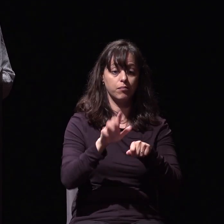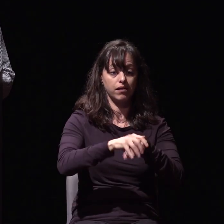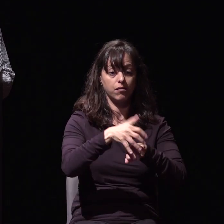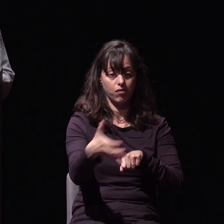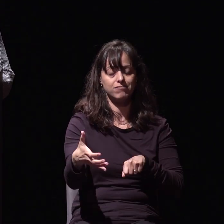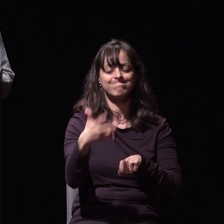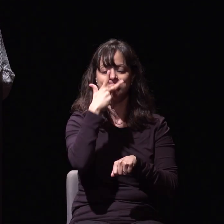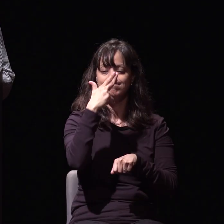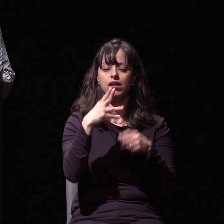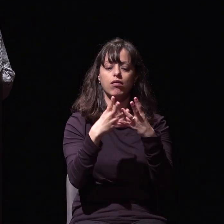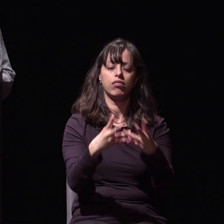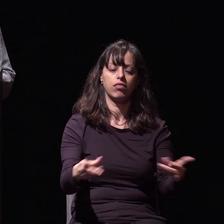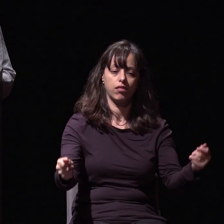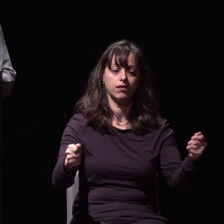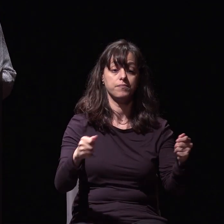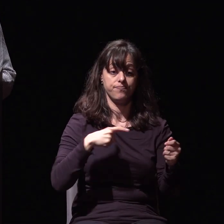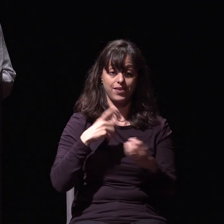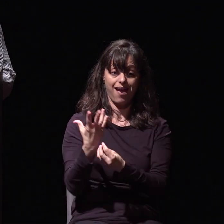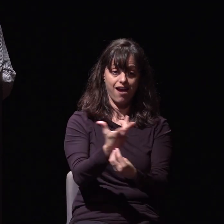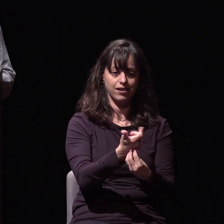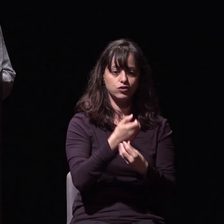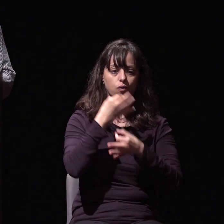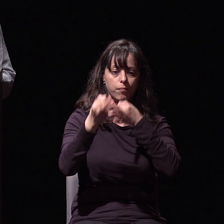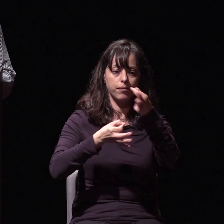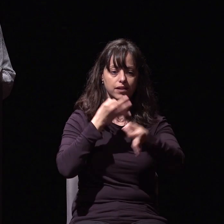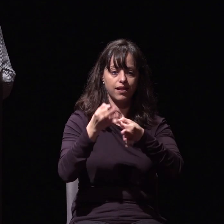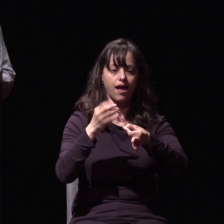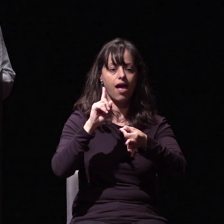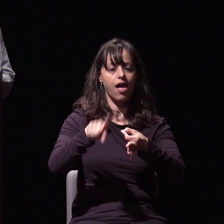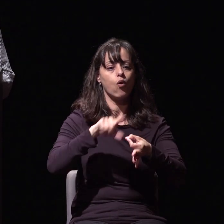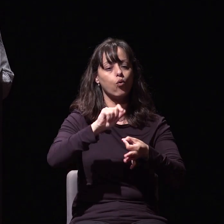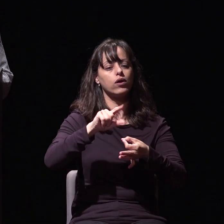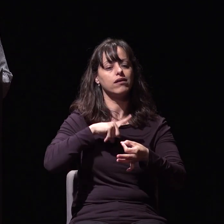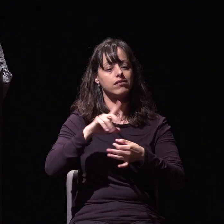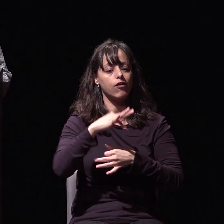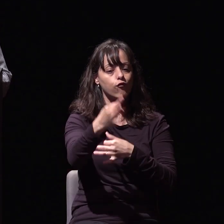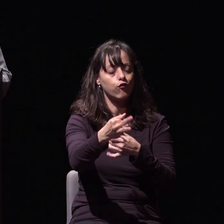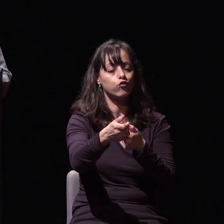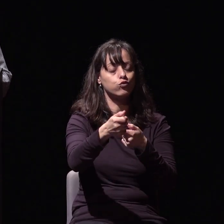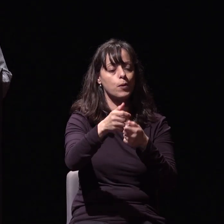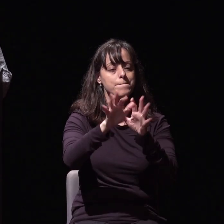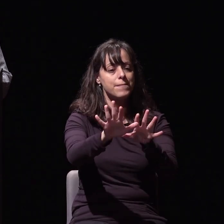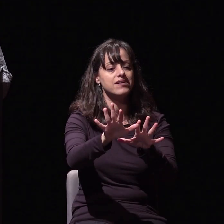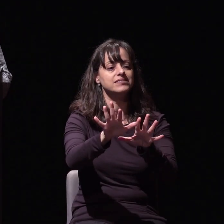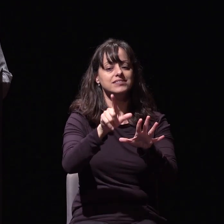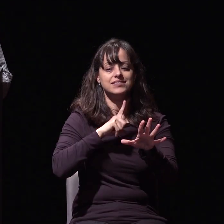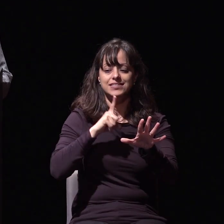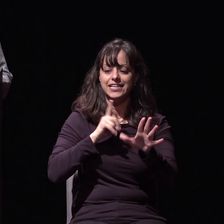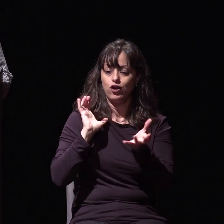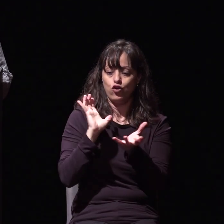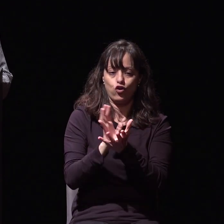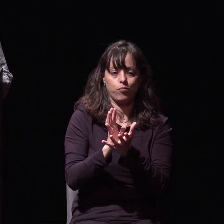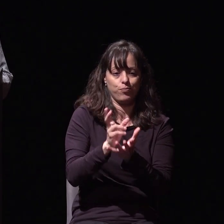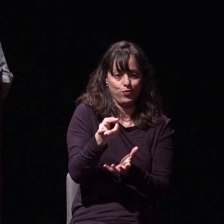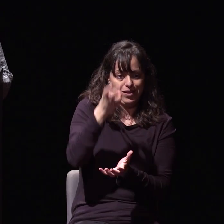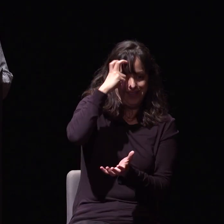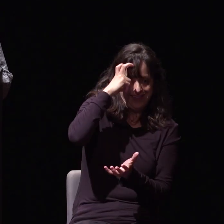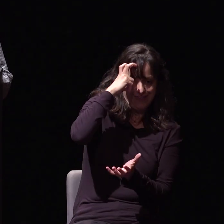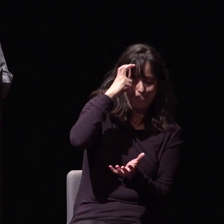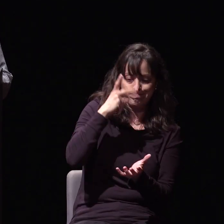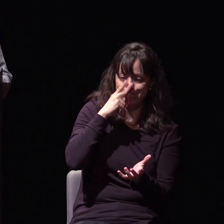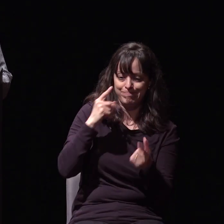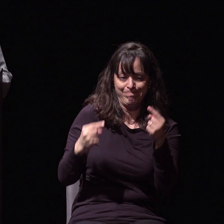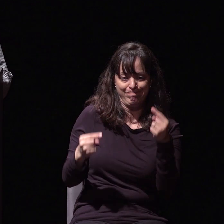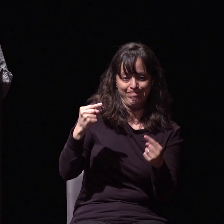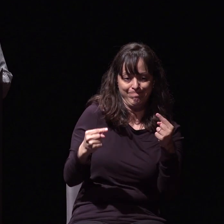enfraquecido. Os artistas que opinavam eram então a vanguarda, e a desilusão deste acordo entre elite e vanguarda intelectual passou a mostrar